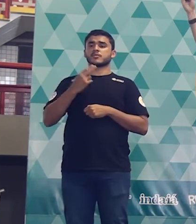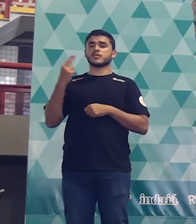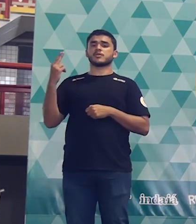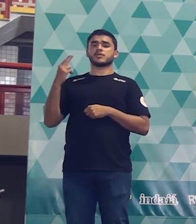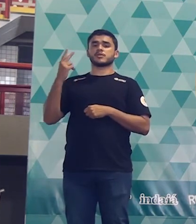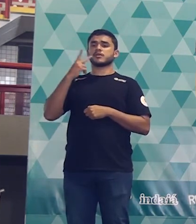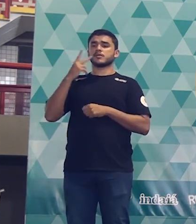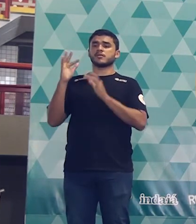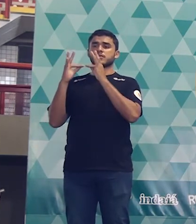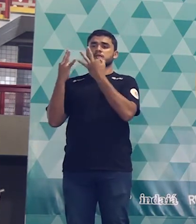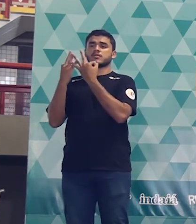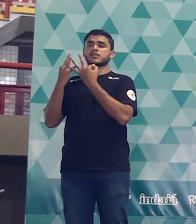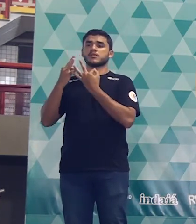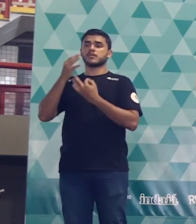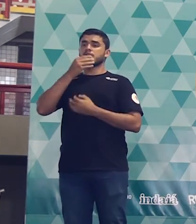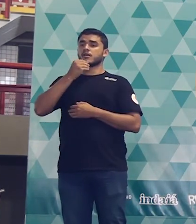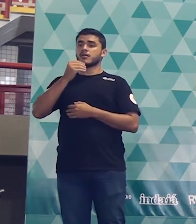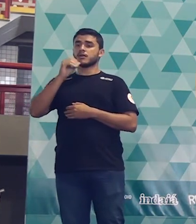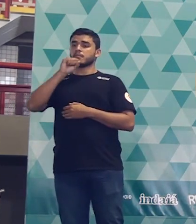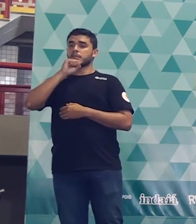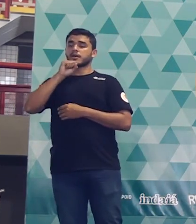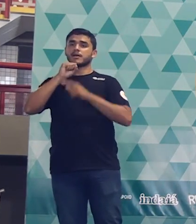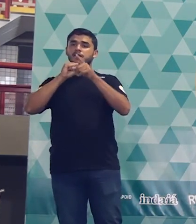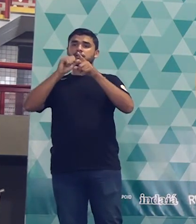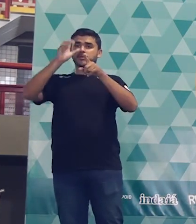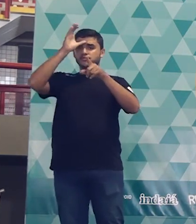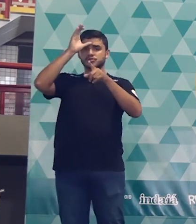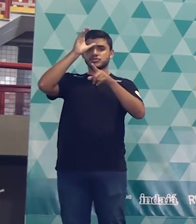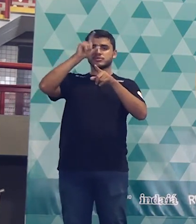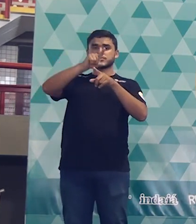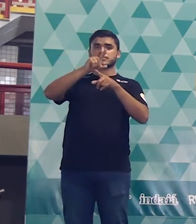do Bajoca, do Zé Bicudo, sobrinho do Zé Velho, neto de Chico Teodato, né?